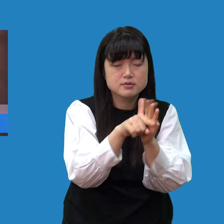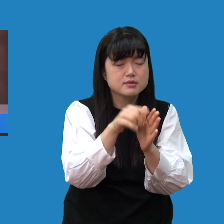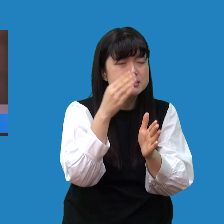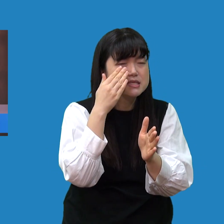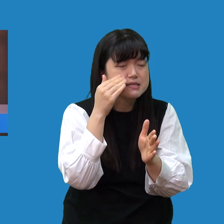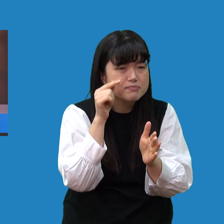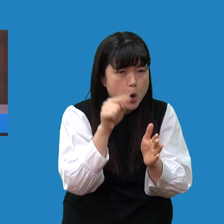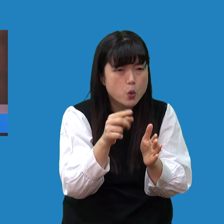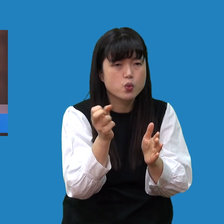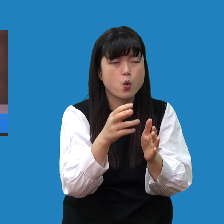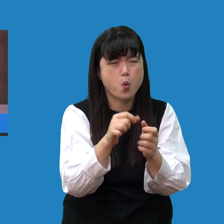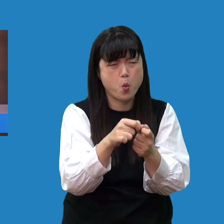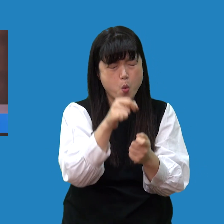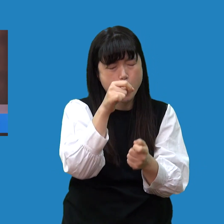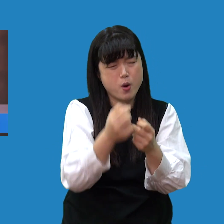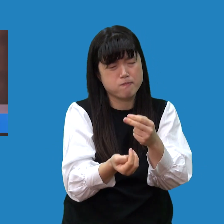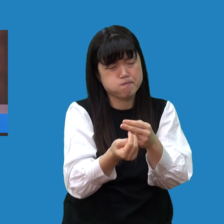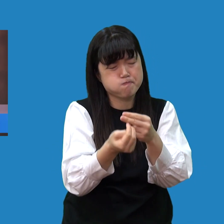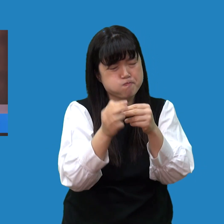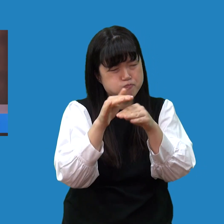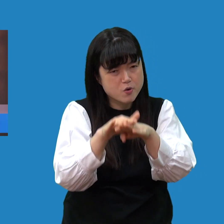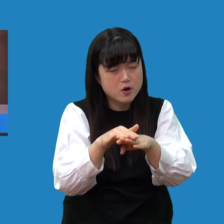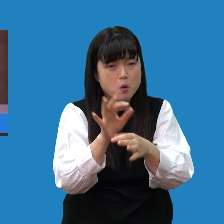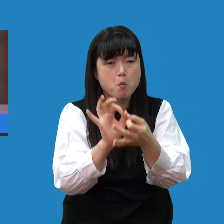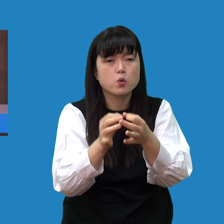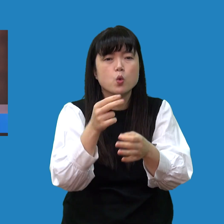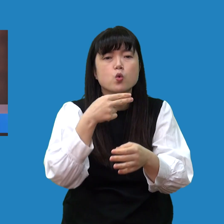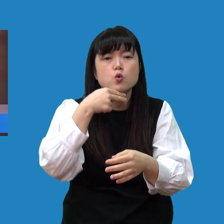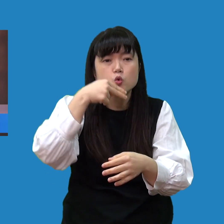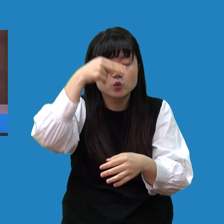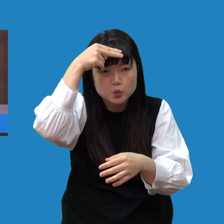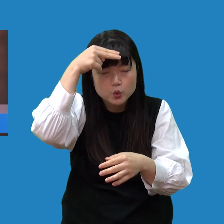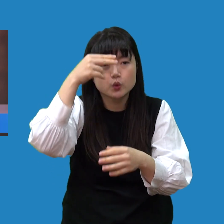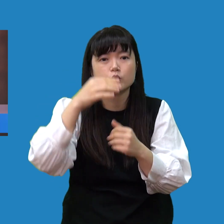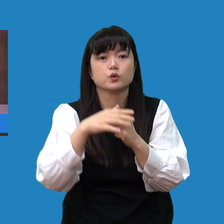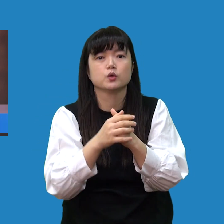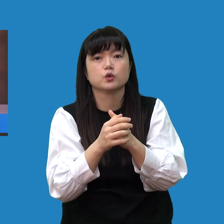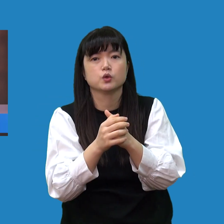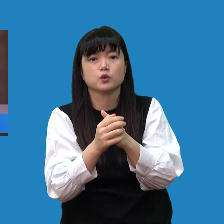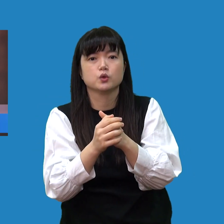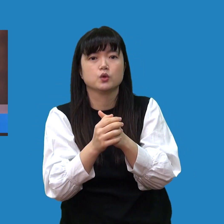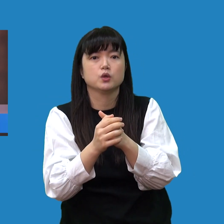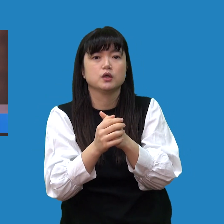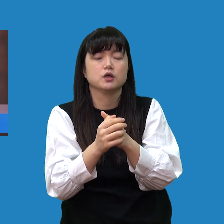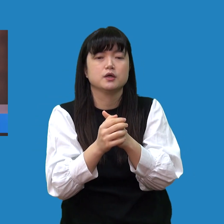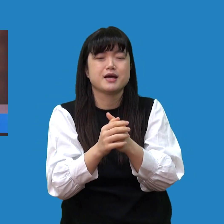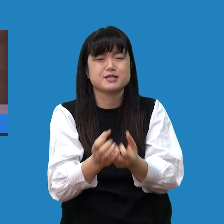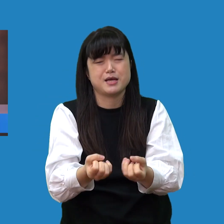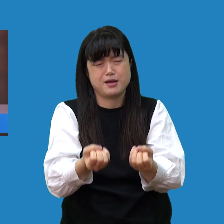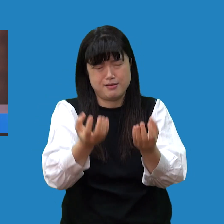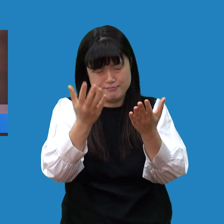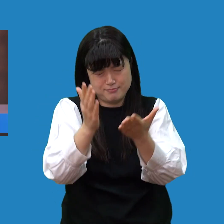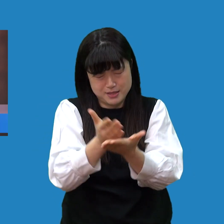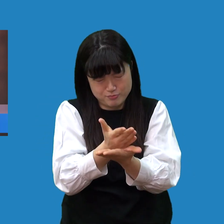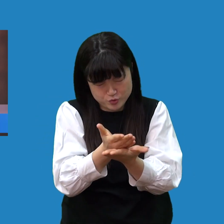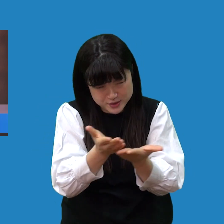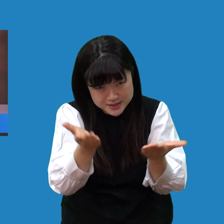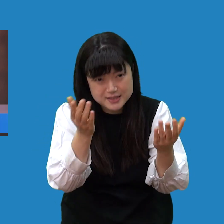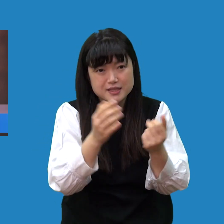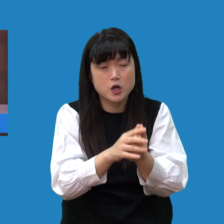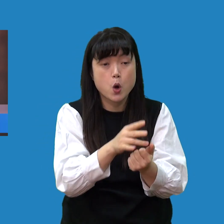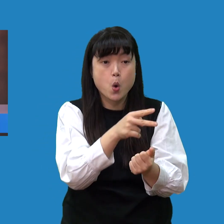위하여 기름진 것과 오래 저장하였던 맑은 포도주로 연회를